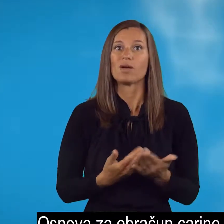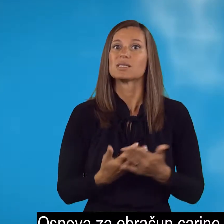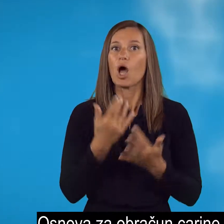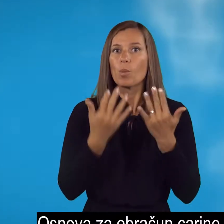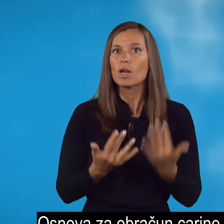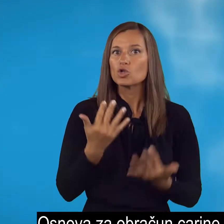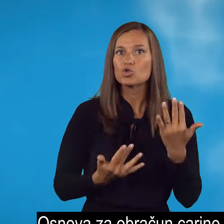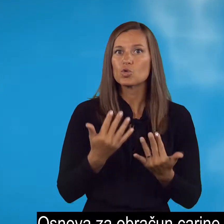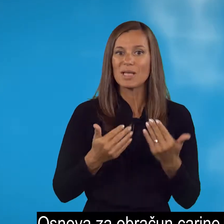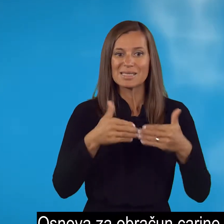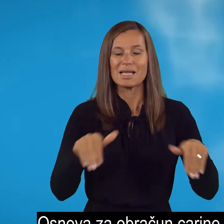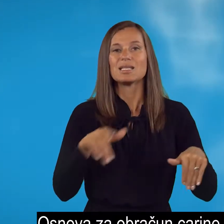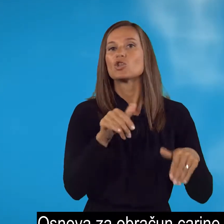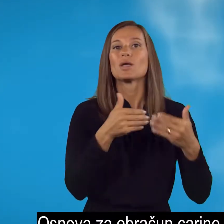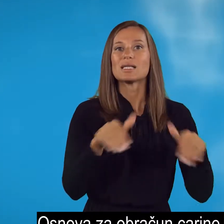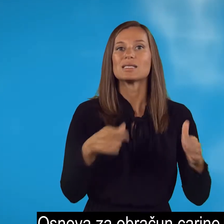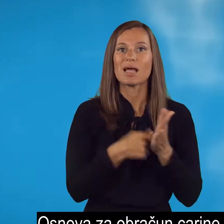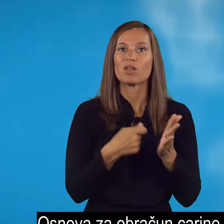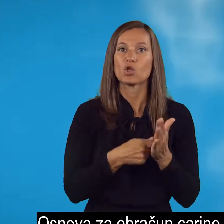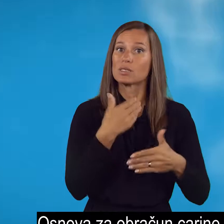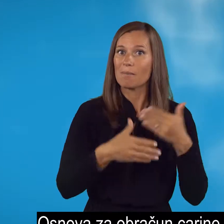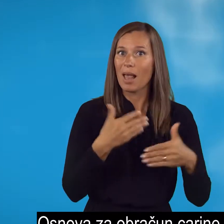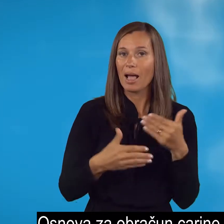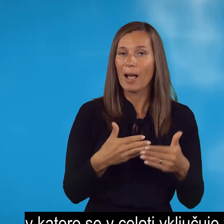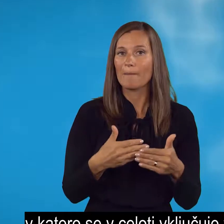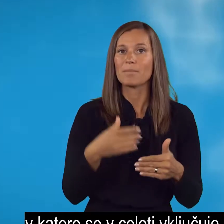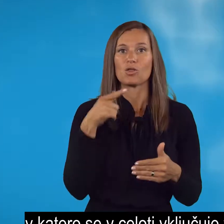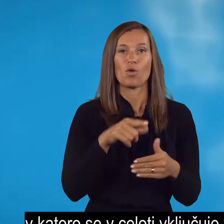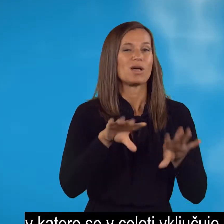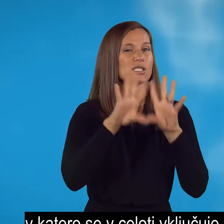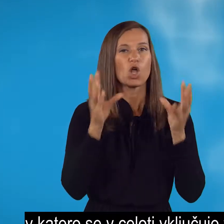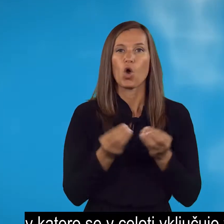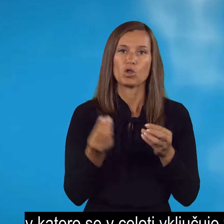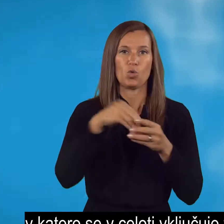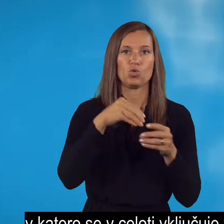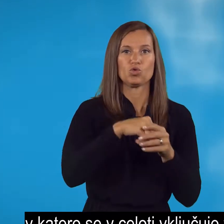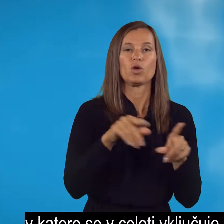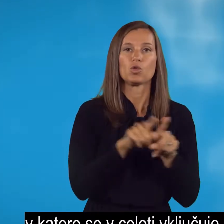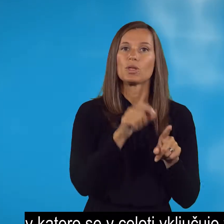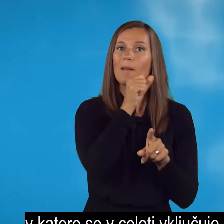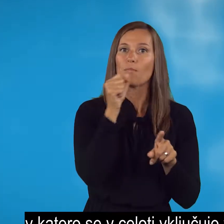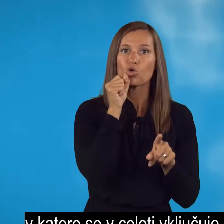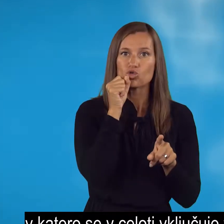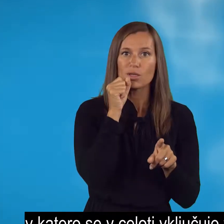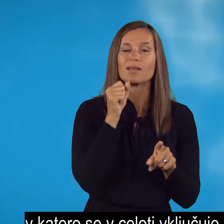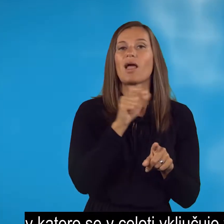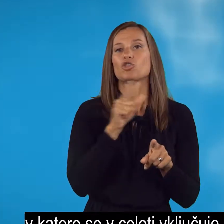Osnova za obračun carine je carinska vrednost blaga, v katero se v celoti vključuje tudi poštnina do namembnega